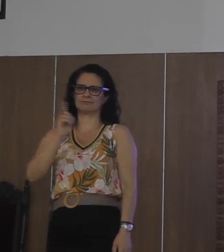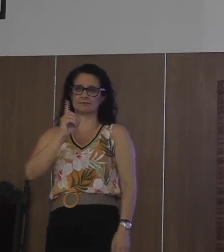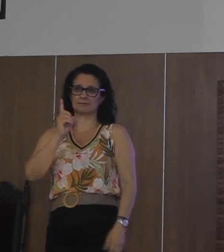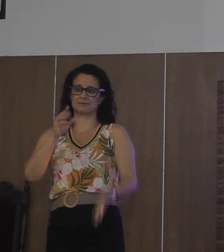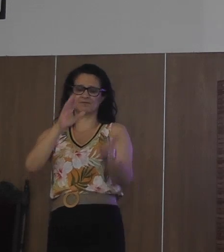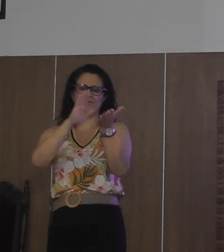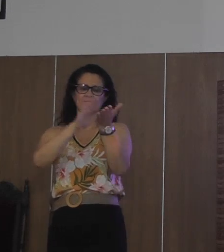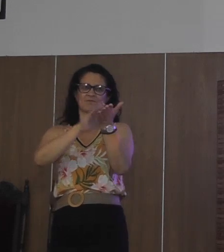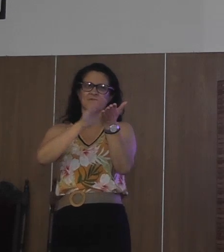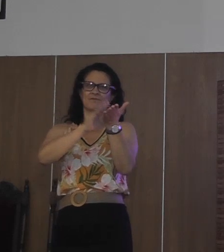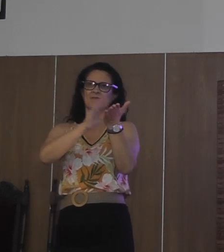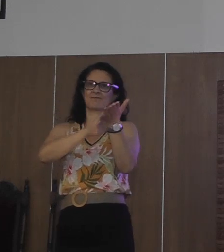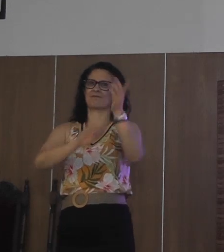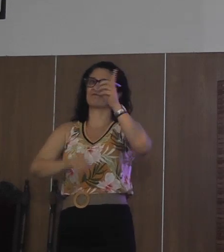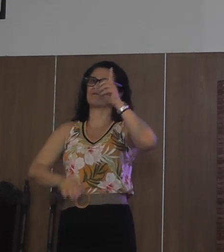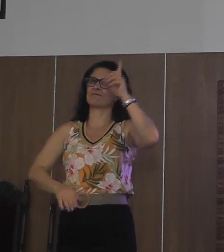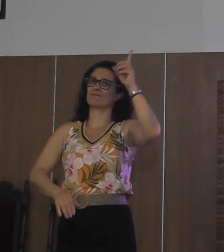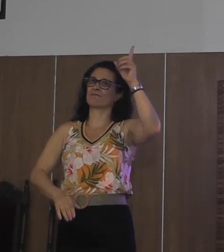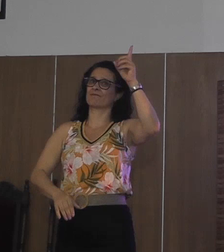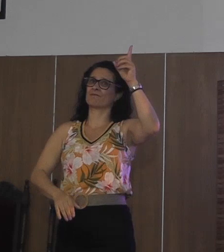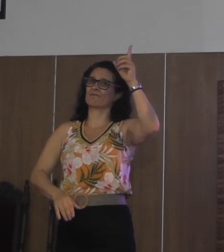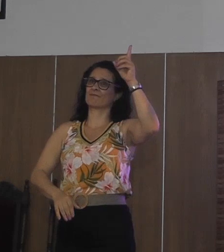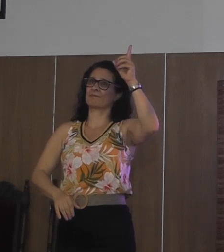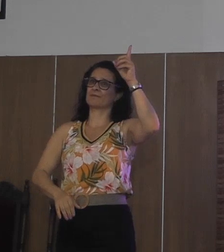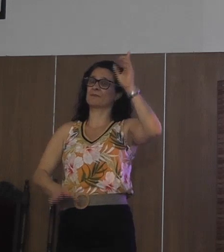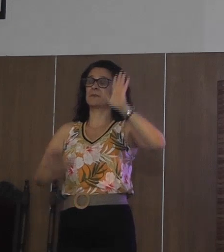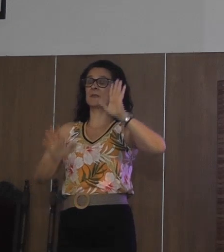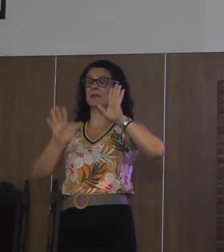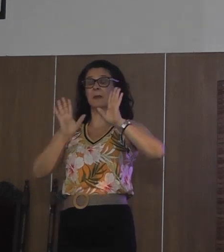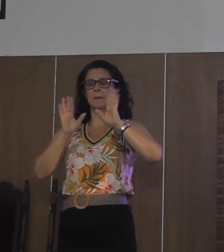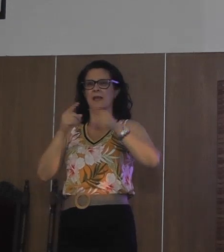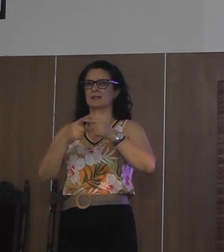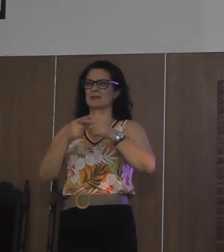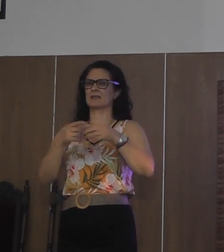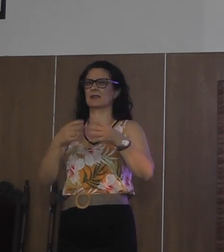quase sempre vai impor condições. Isso é normal.